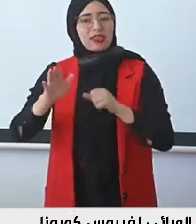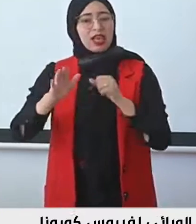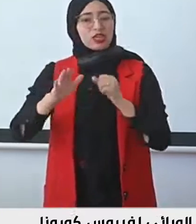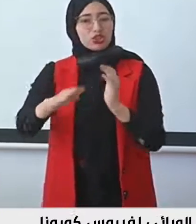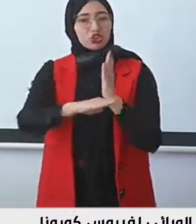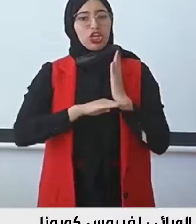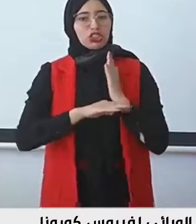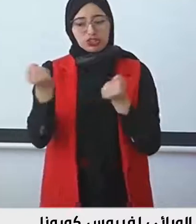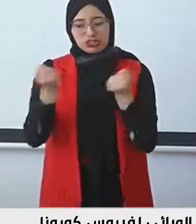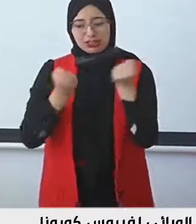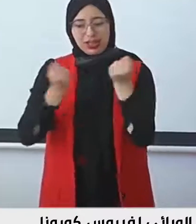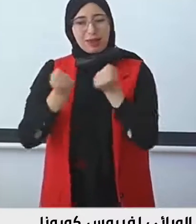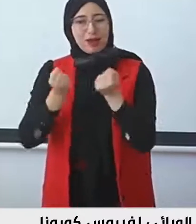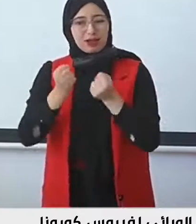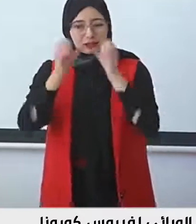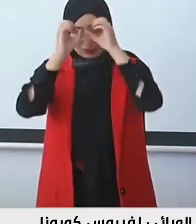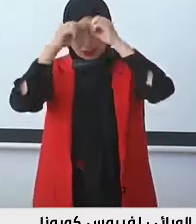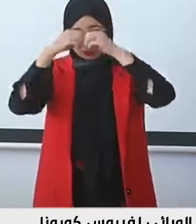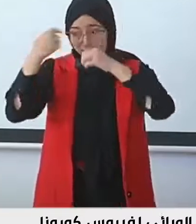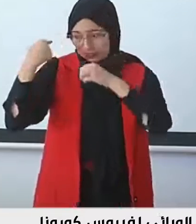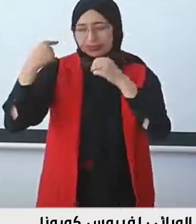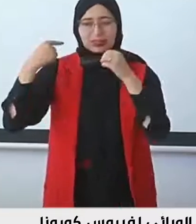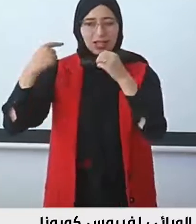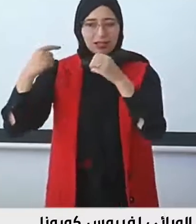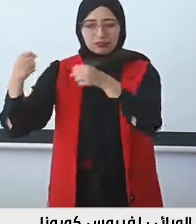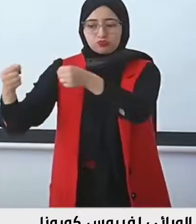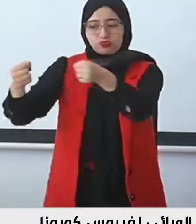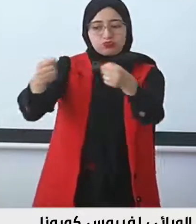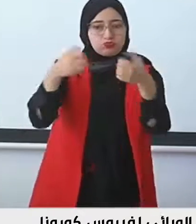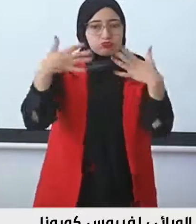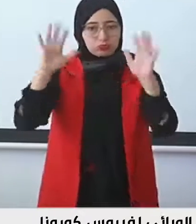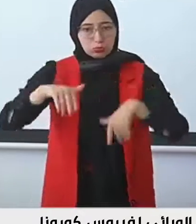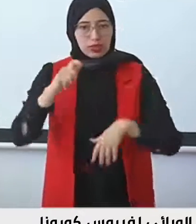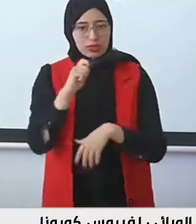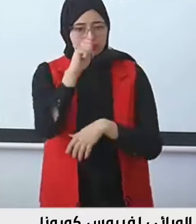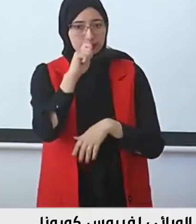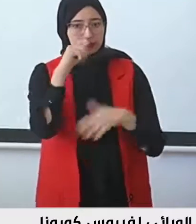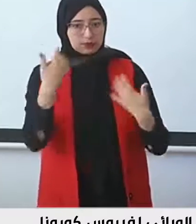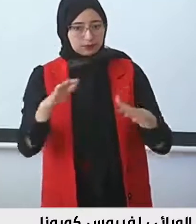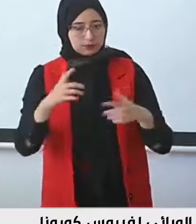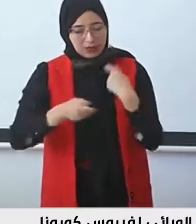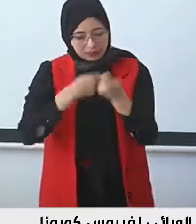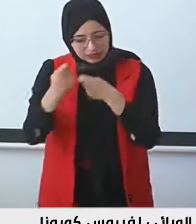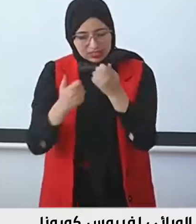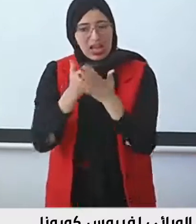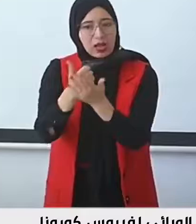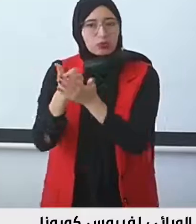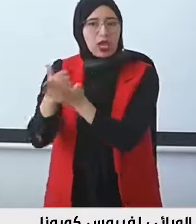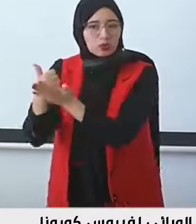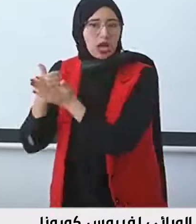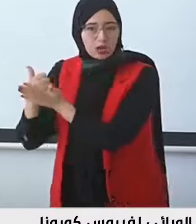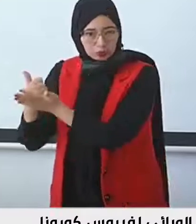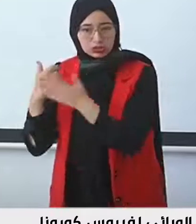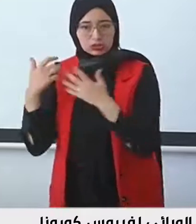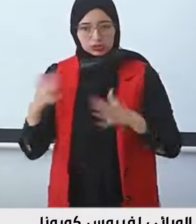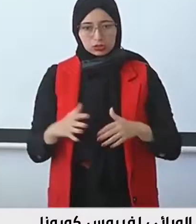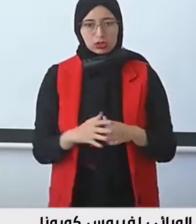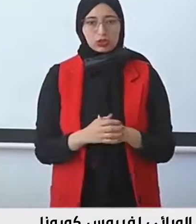تركيز المخبر هذايا المتنقل للقيام بالتسريع للقيام بالتحاليل إلى